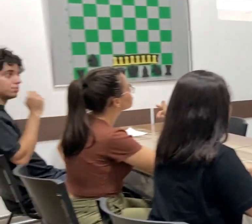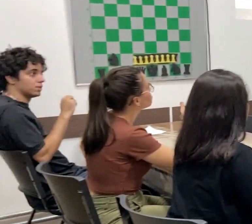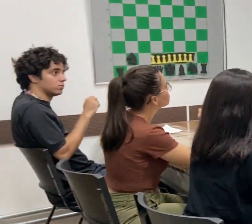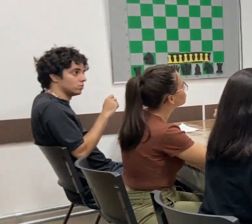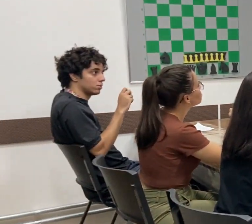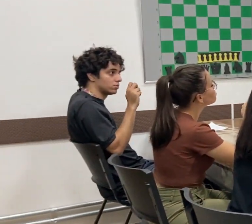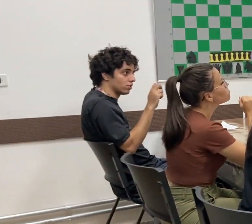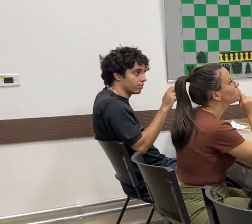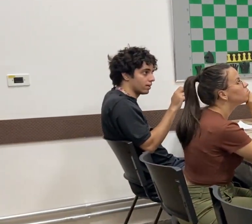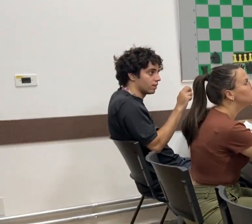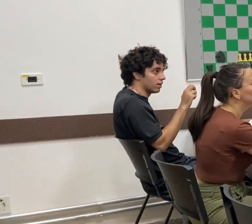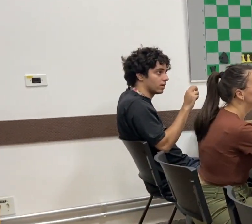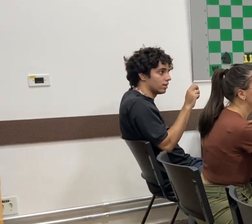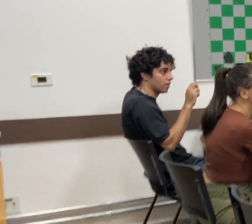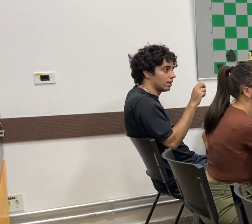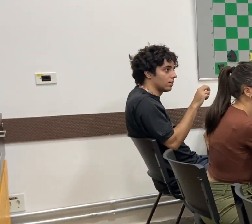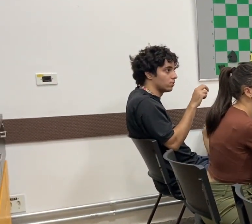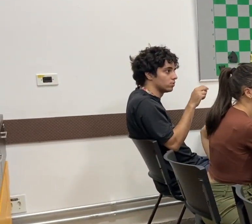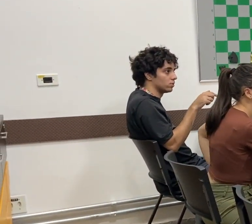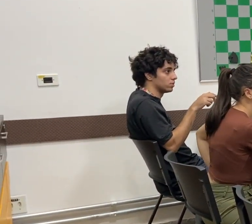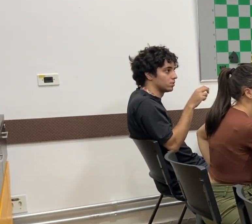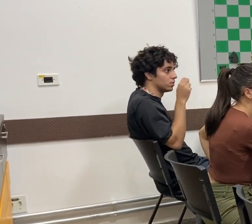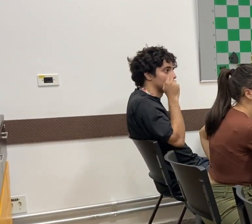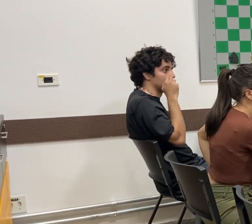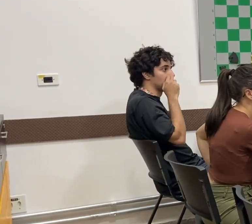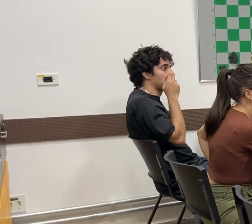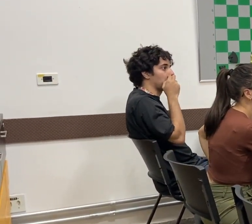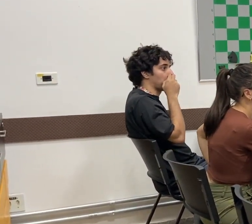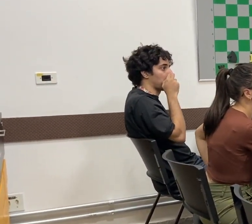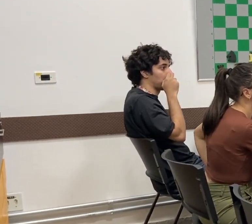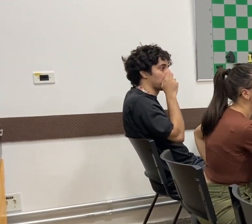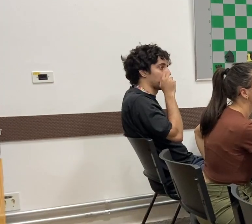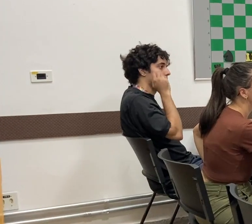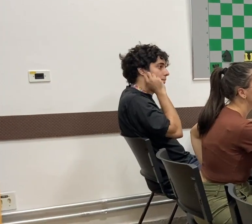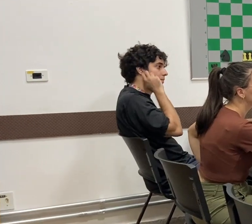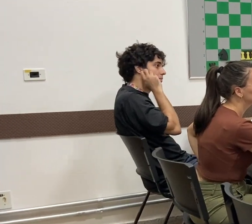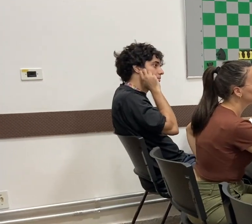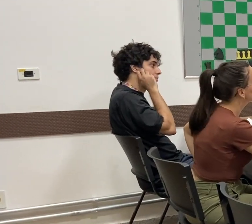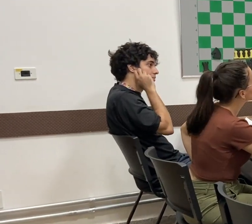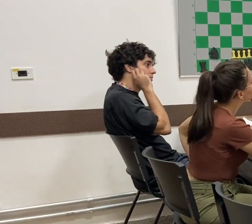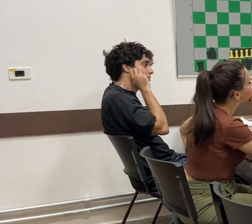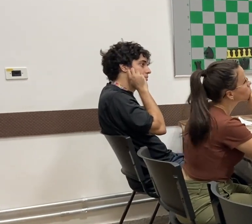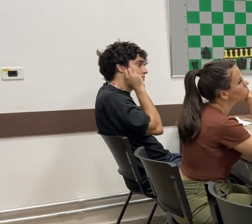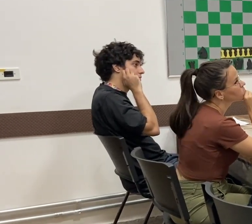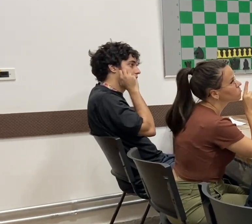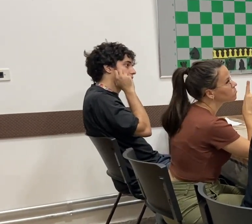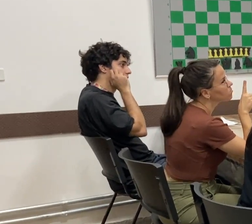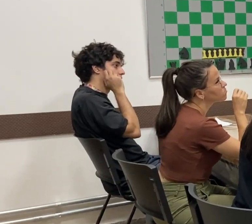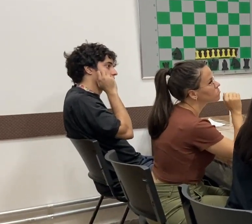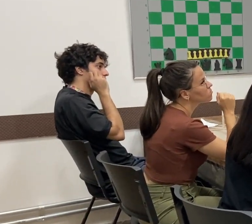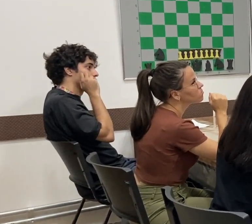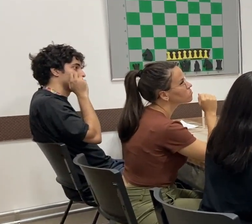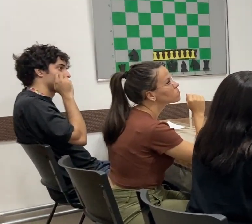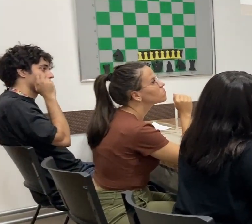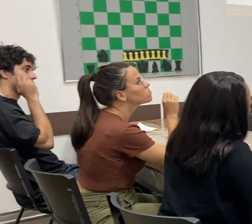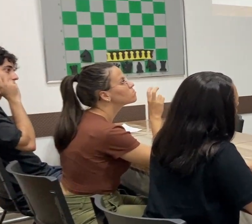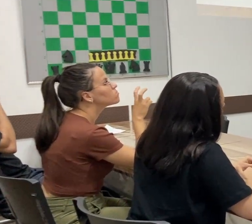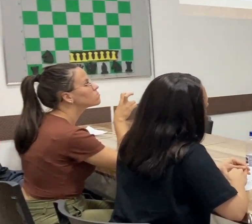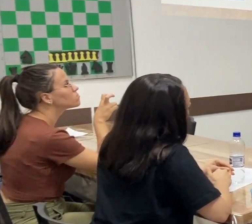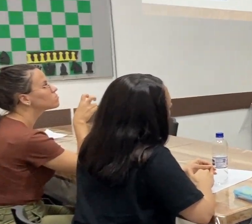primeiros números só para... Isso, vai direto para 57. Mas nesse caso aí, é interessante que, né, nós sinalizemos inteiro, porque a gente não sabe